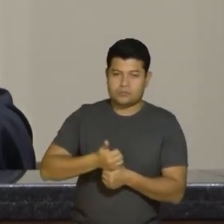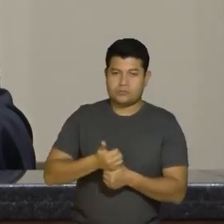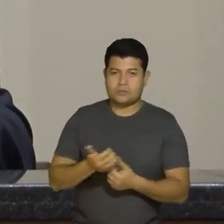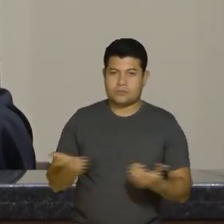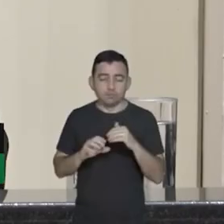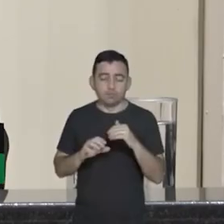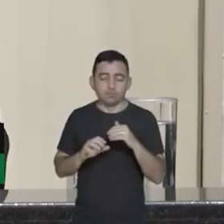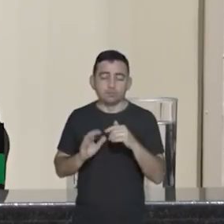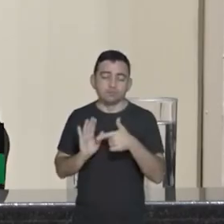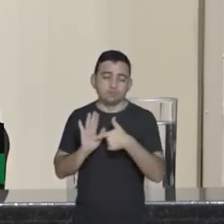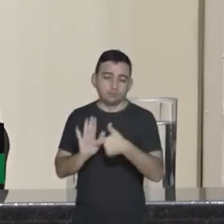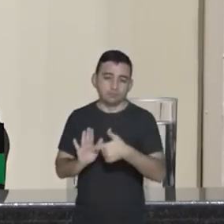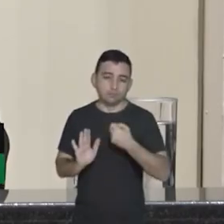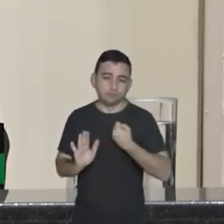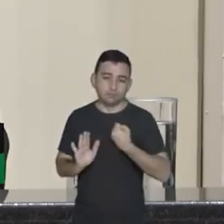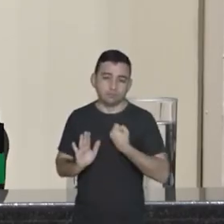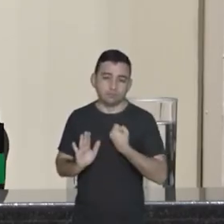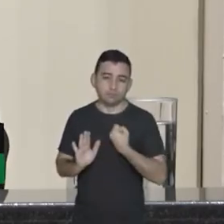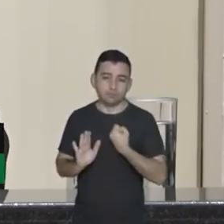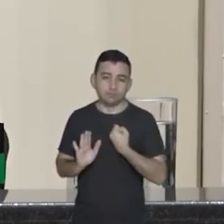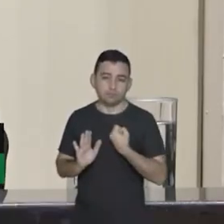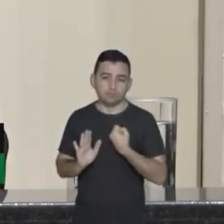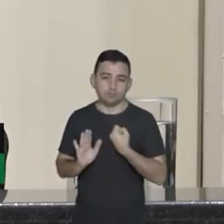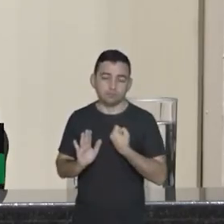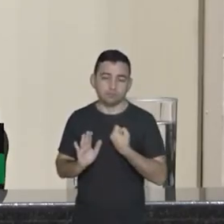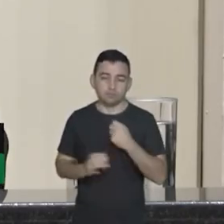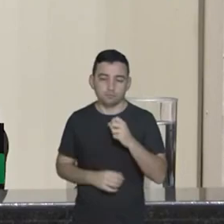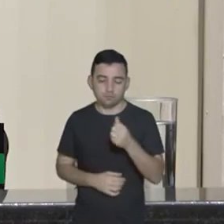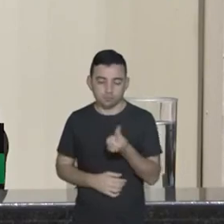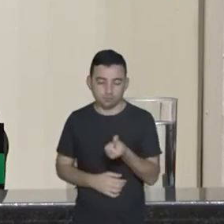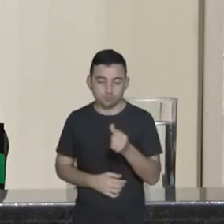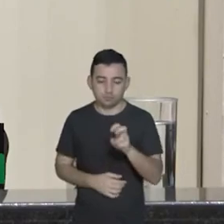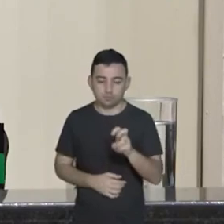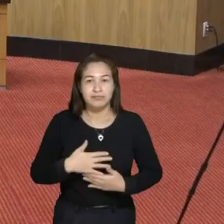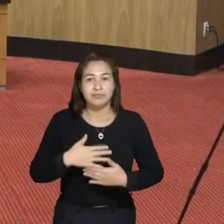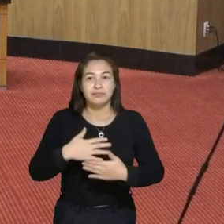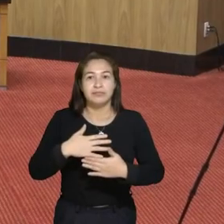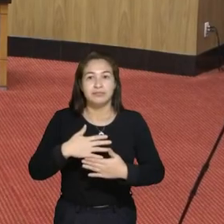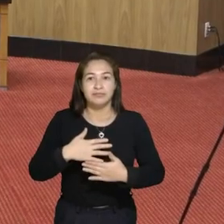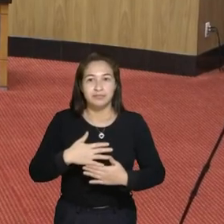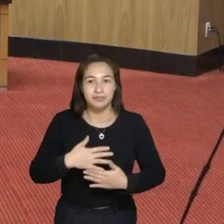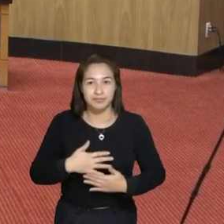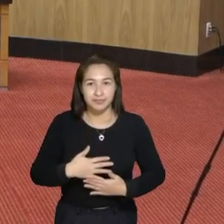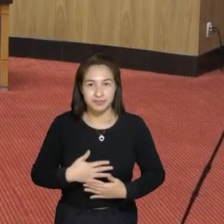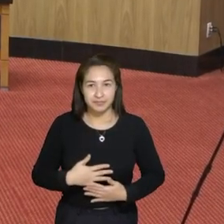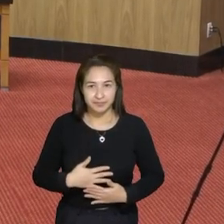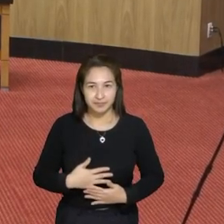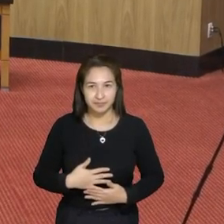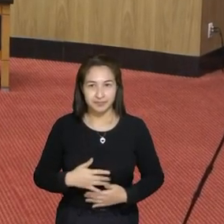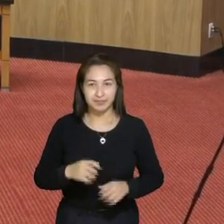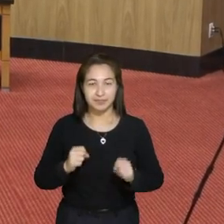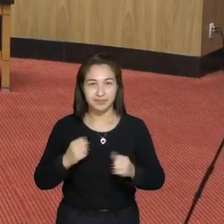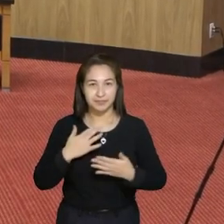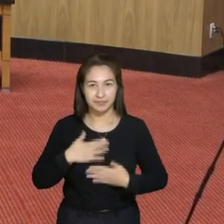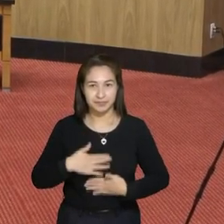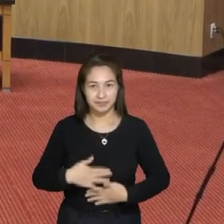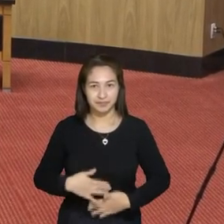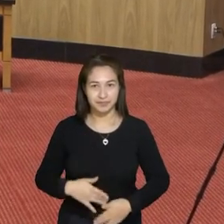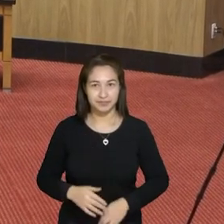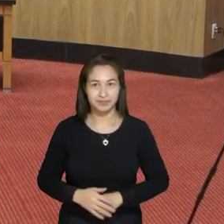Catarinense tem o intérprete de Libras a língua brasileira de sinais quem acompanha as sessões Ordinárias dos deputados entre